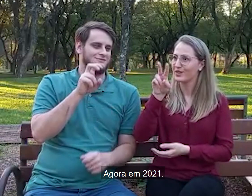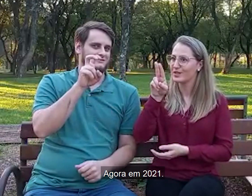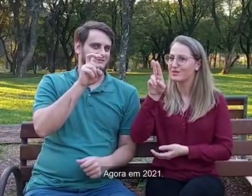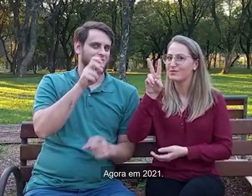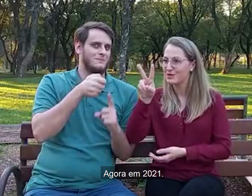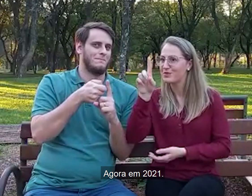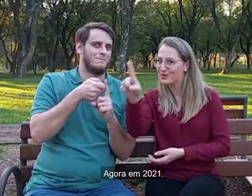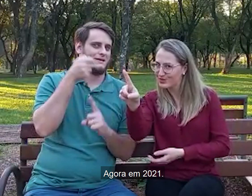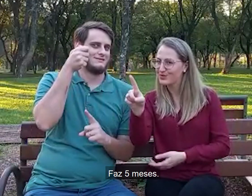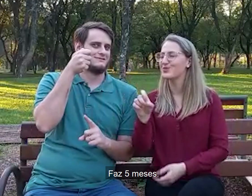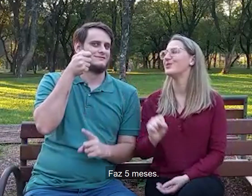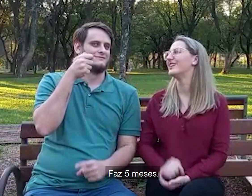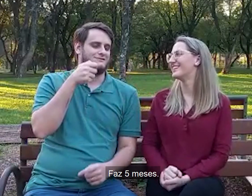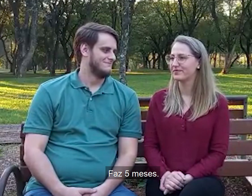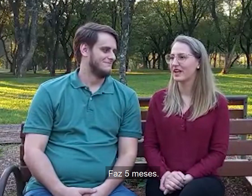2021. Faz cinco meses.